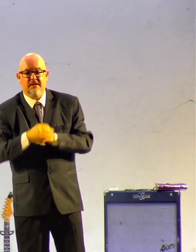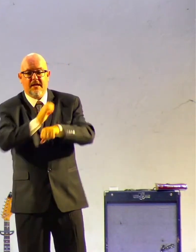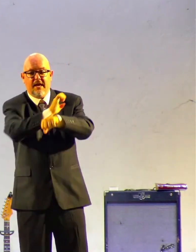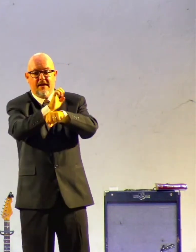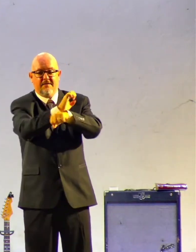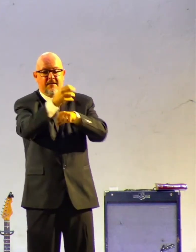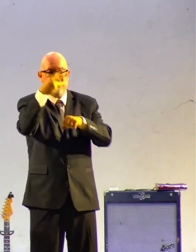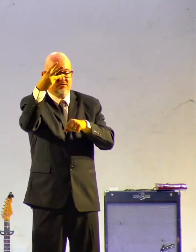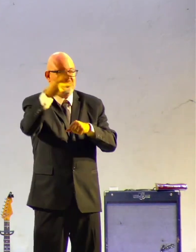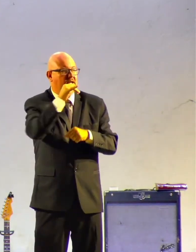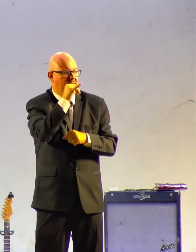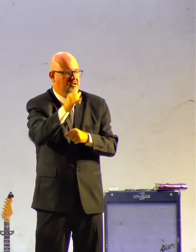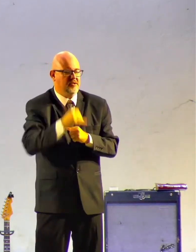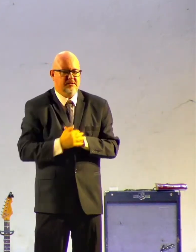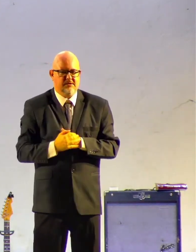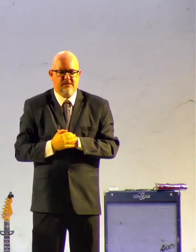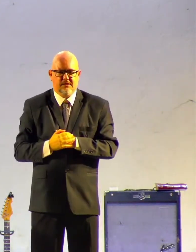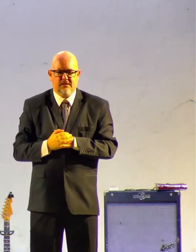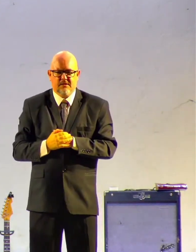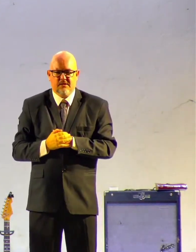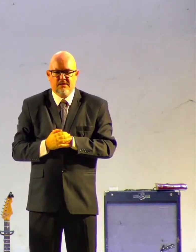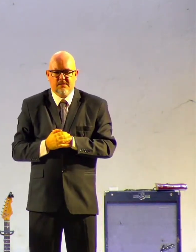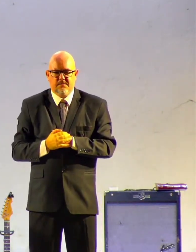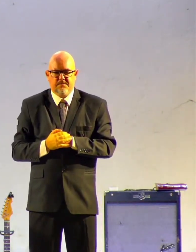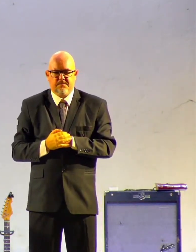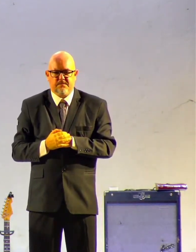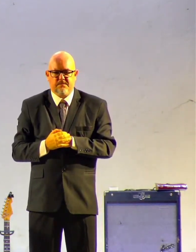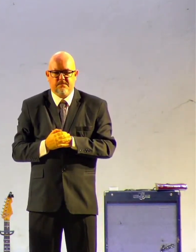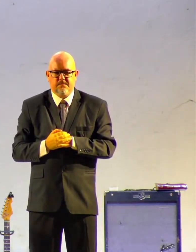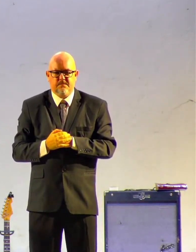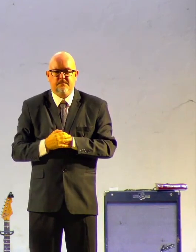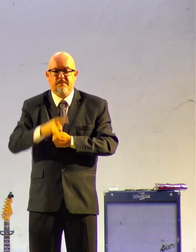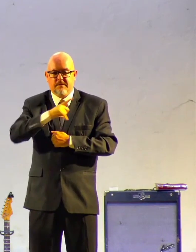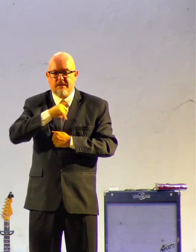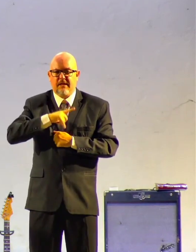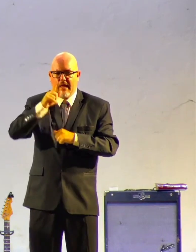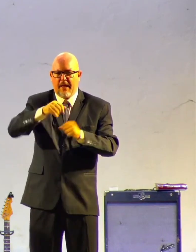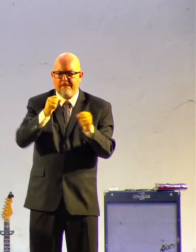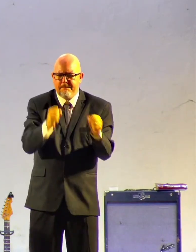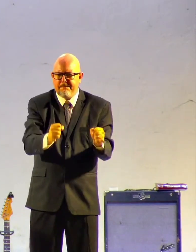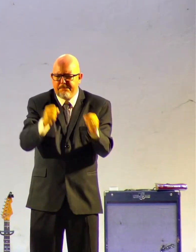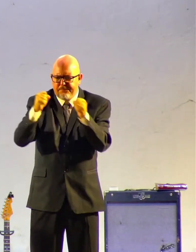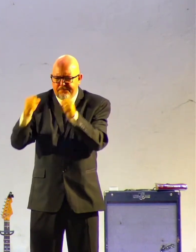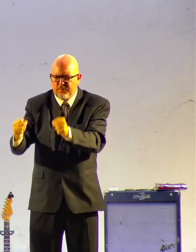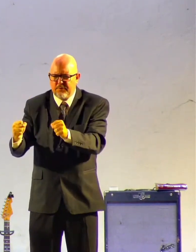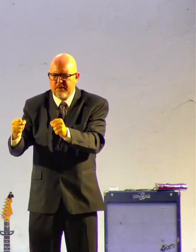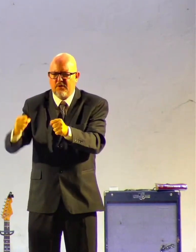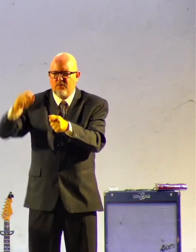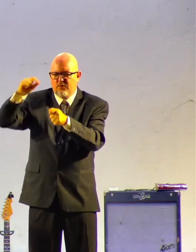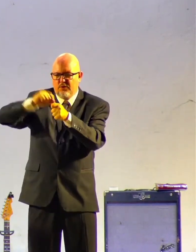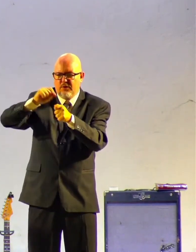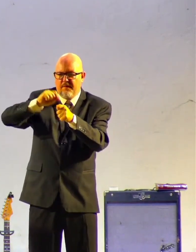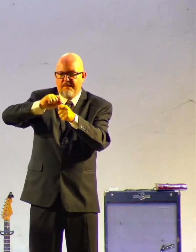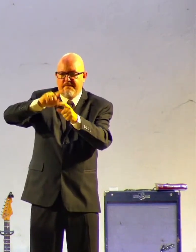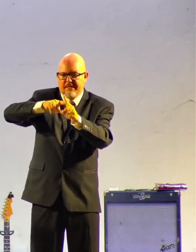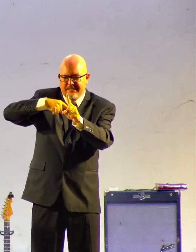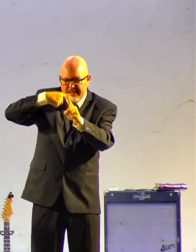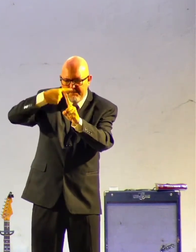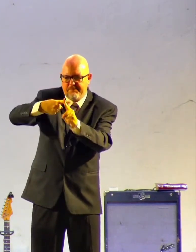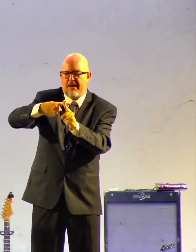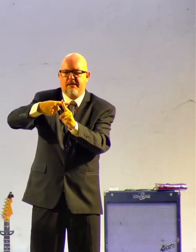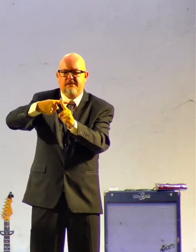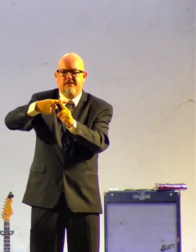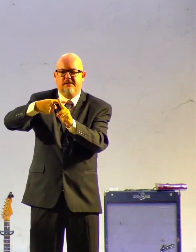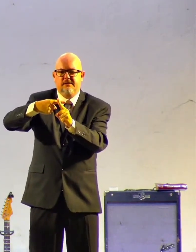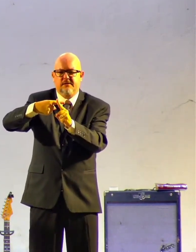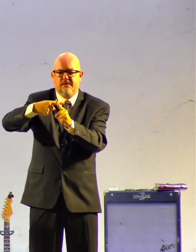Efésios 3, ele diz: ora, há aquele que é poderoso para fazer não mais, não muito